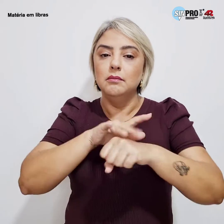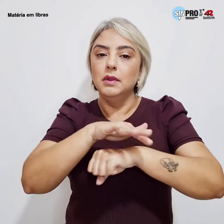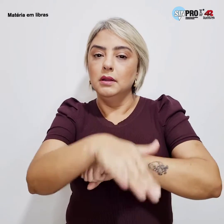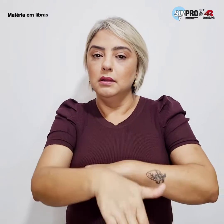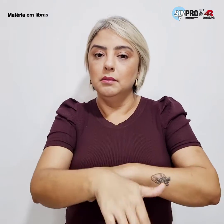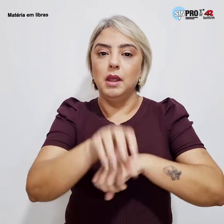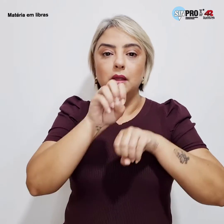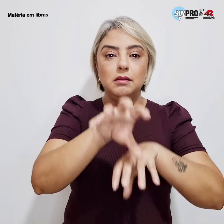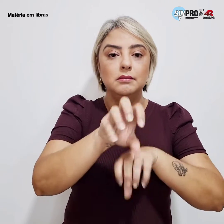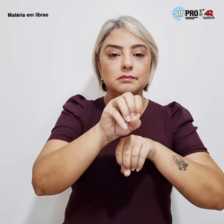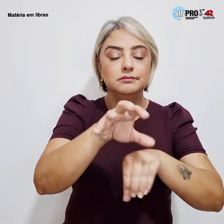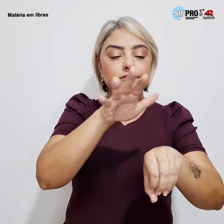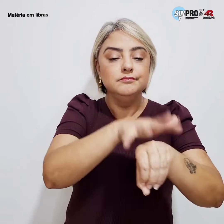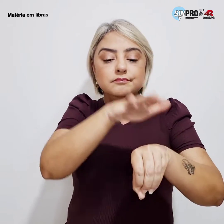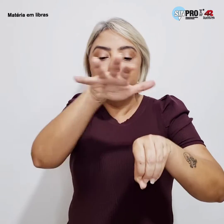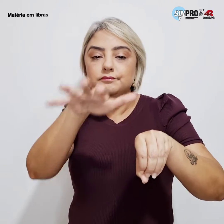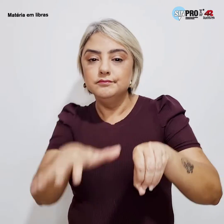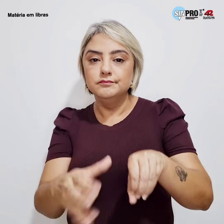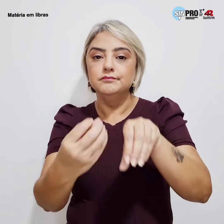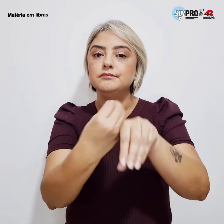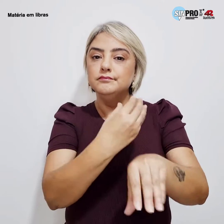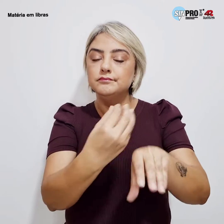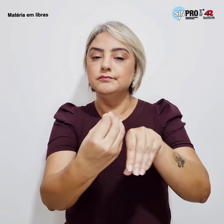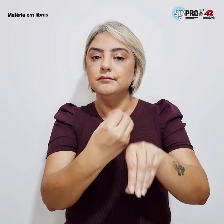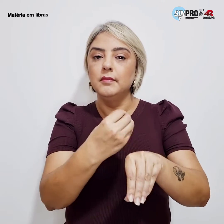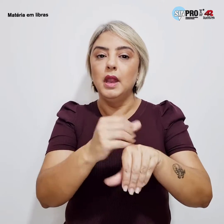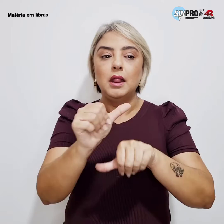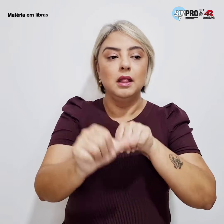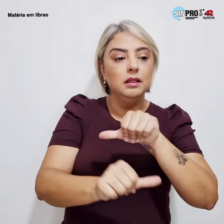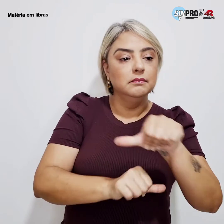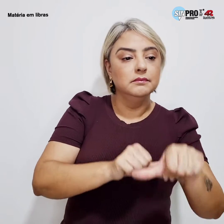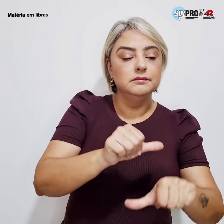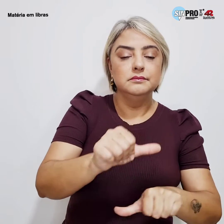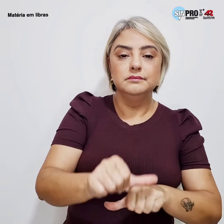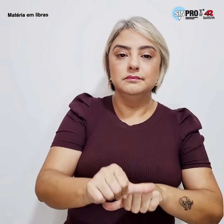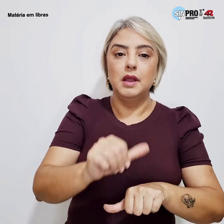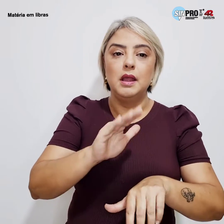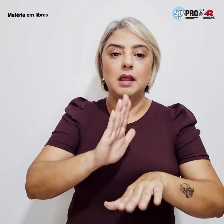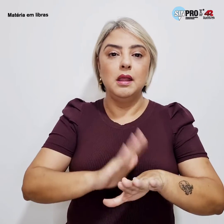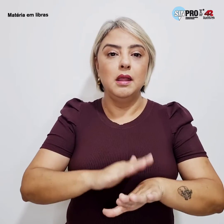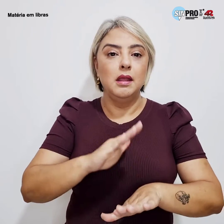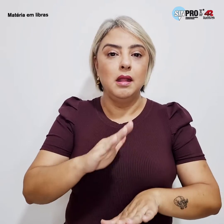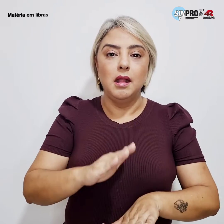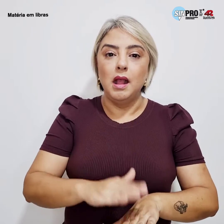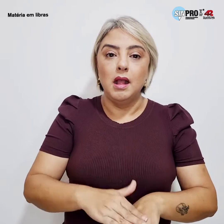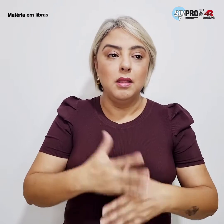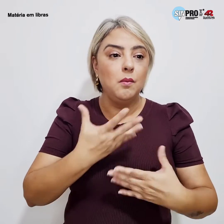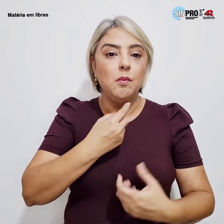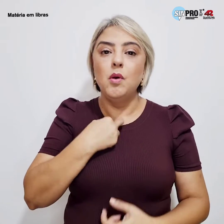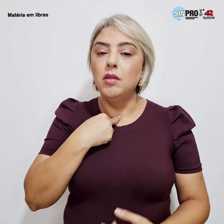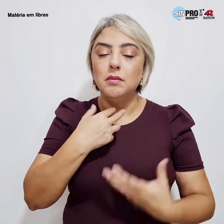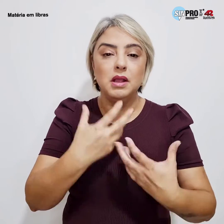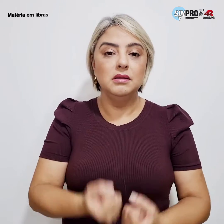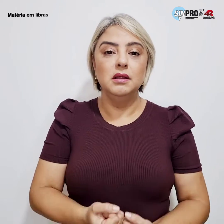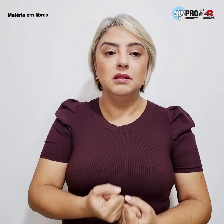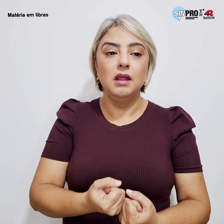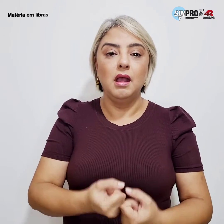ensino remoto, portanto, torna-se ainda mais inadmissível o fechamento de